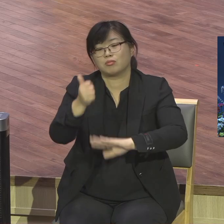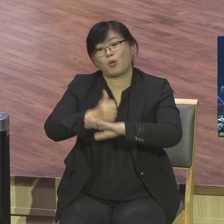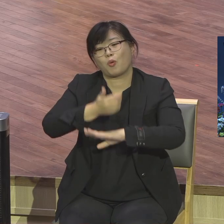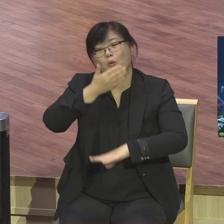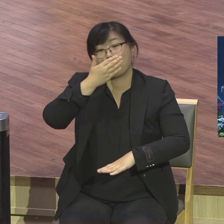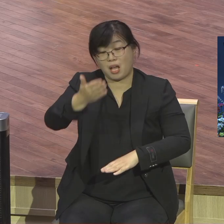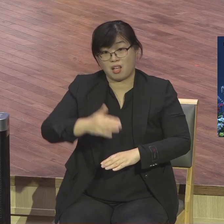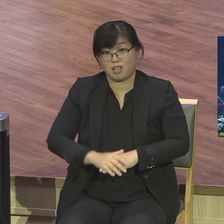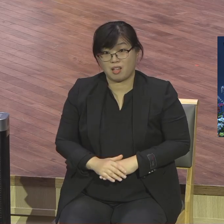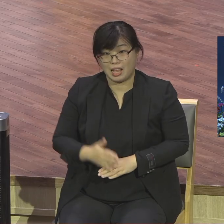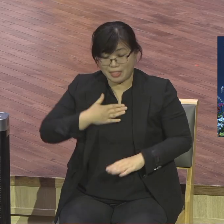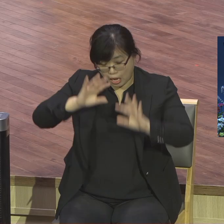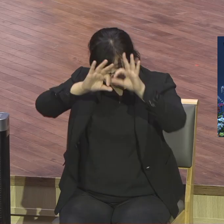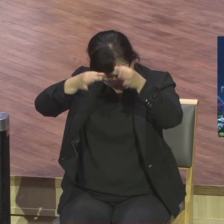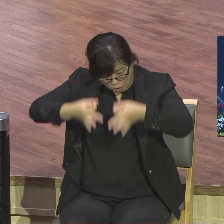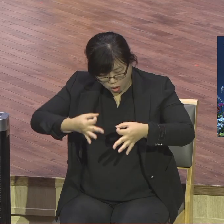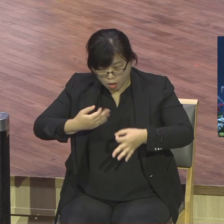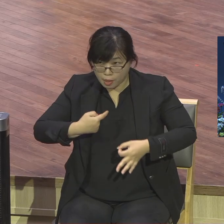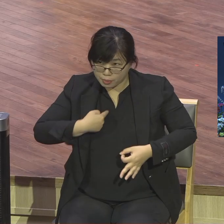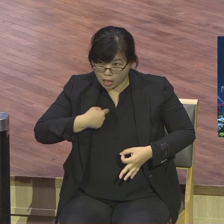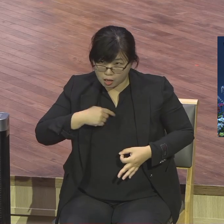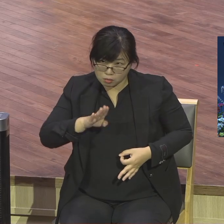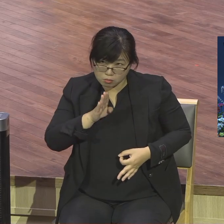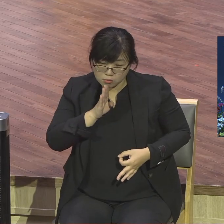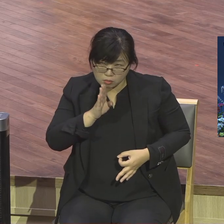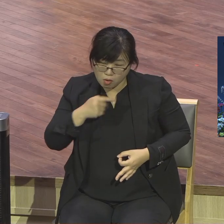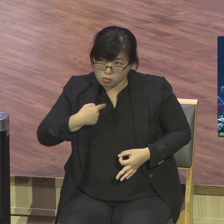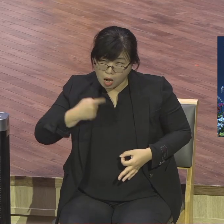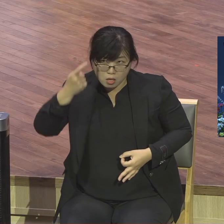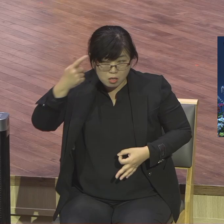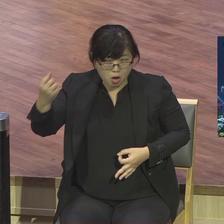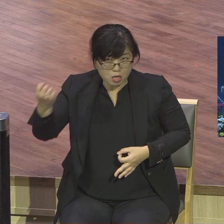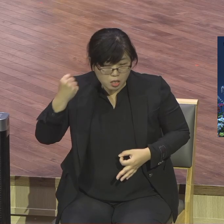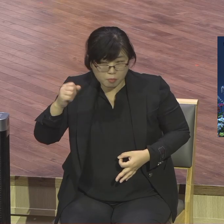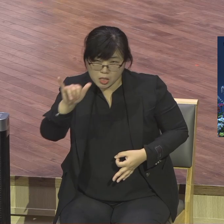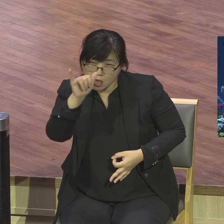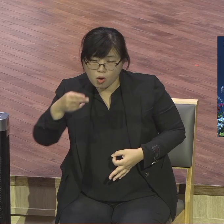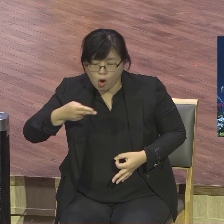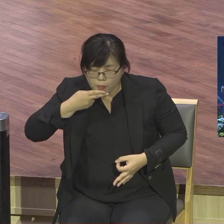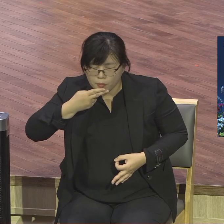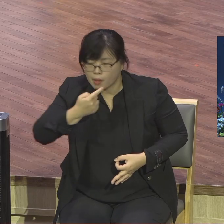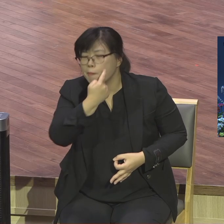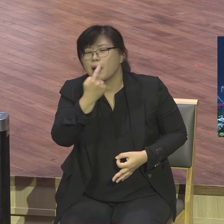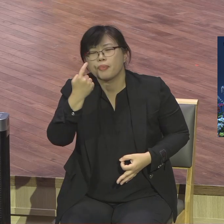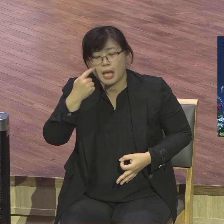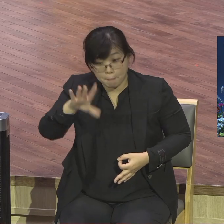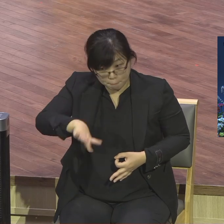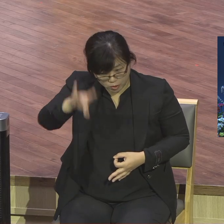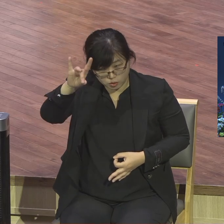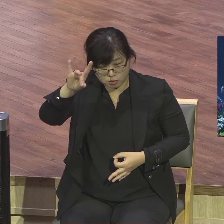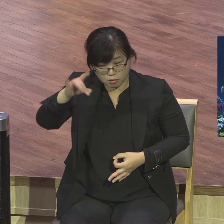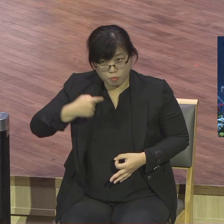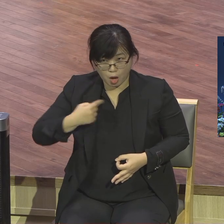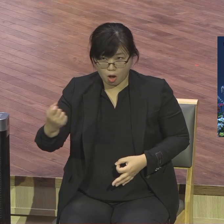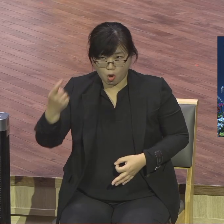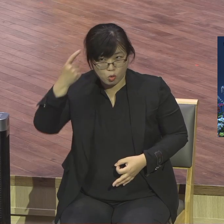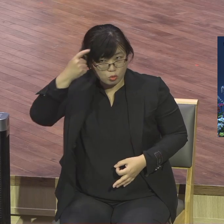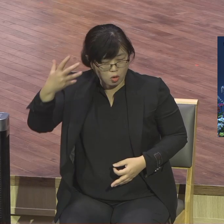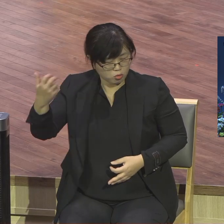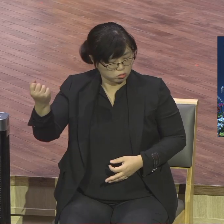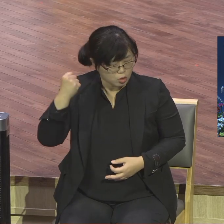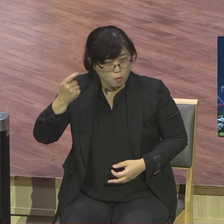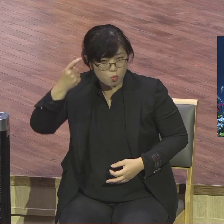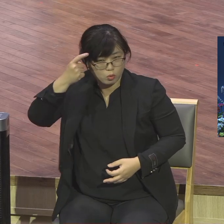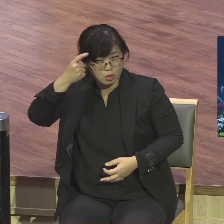상태를 보고 결정하라니까요 영적 상태가 안 좋을 때는 여러분 결정하면 안 돼요 더 기도하세요 내가 충만할